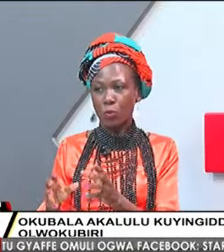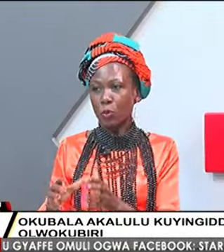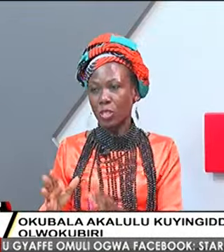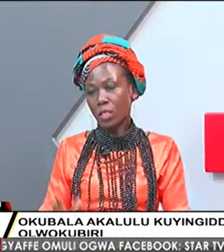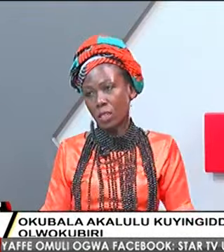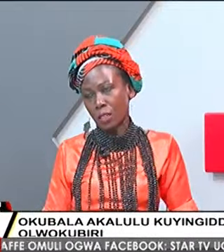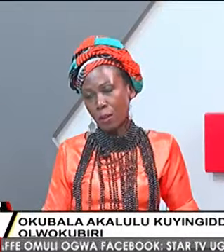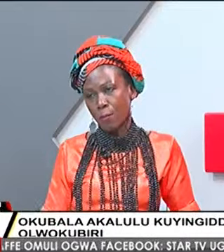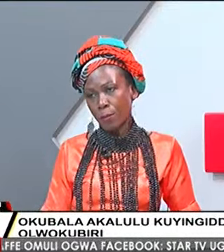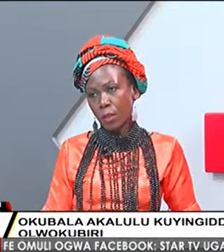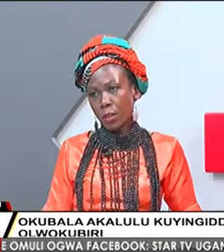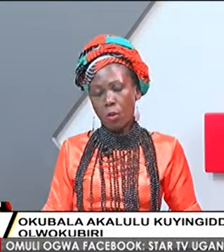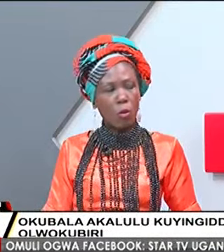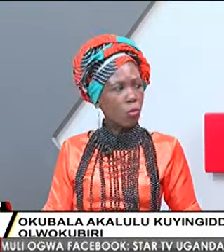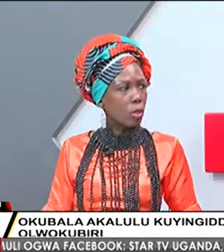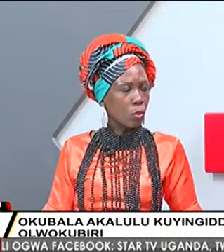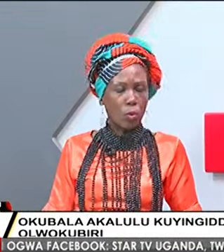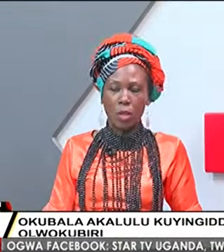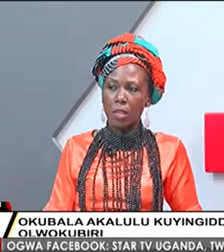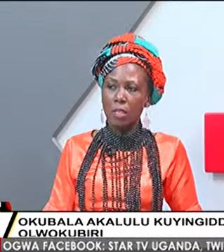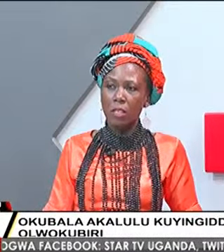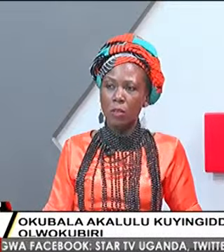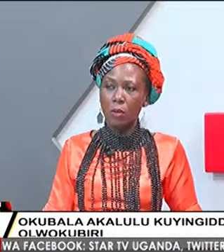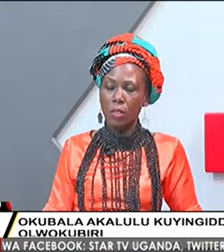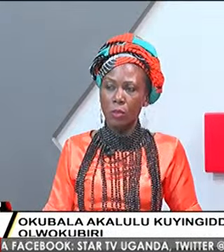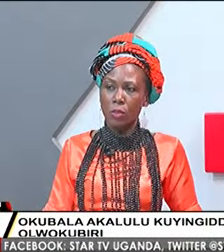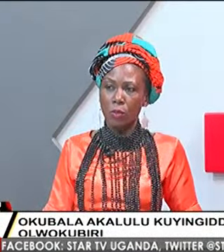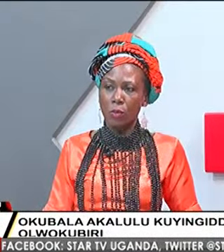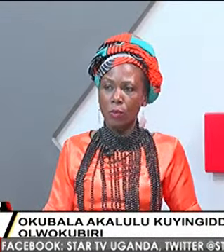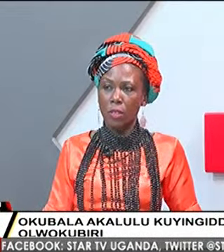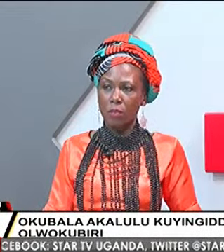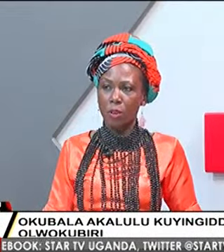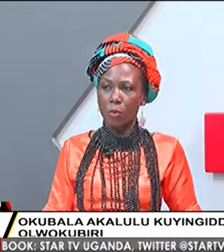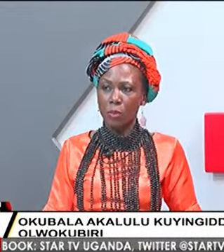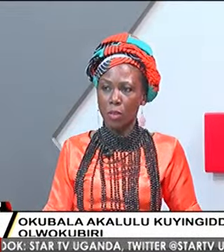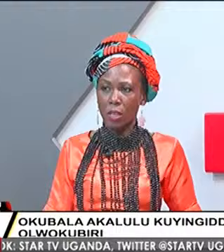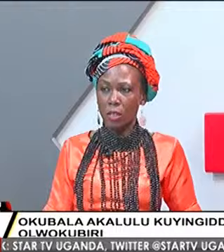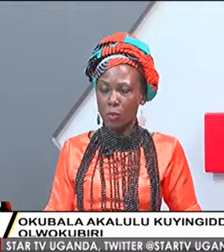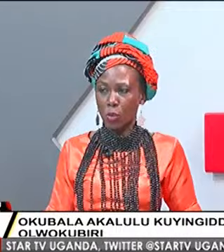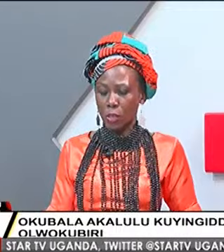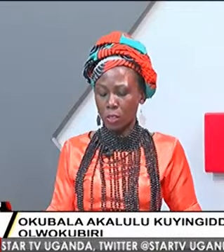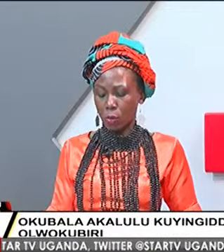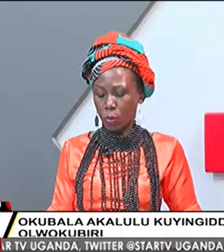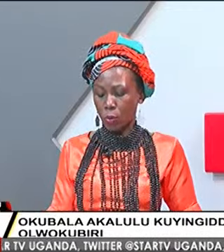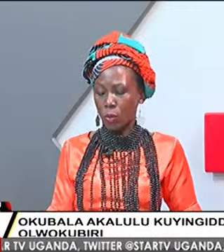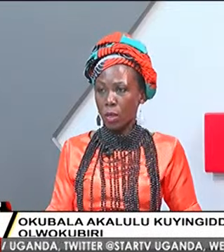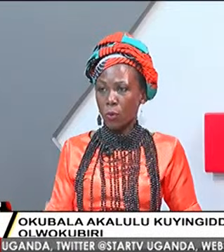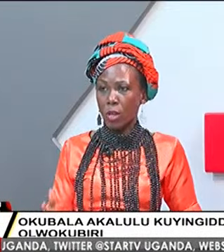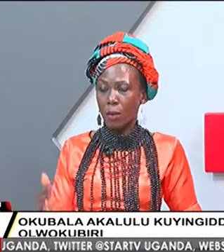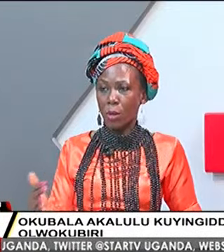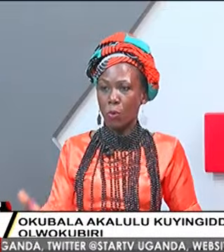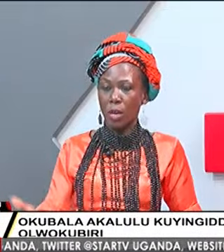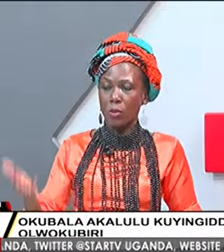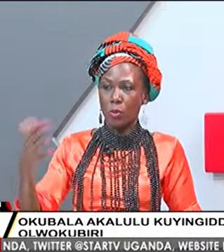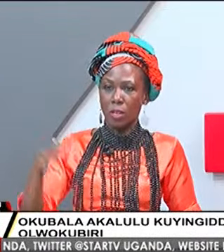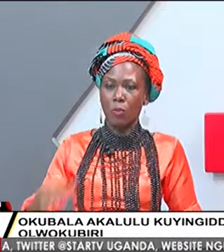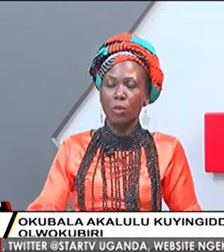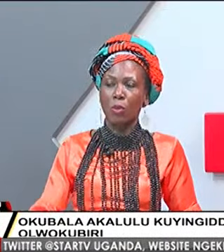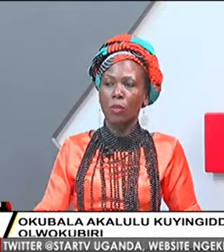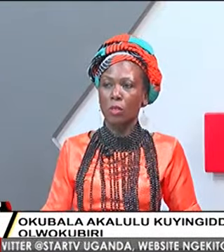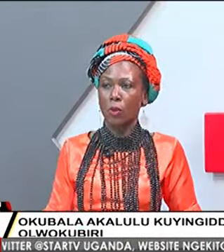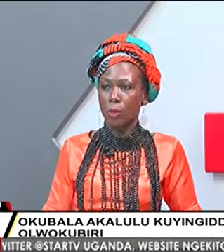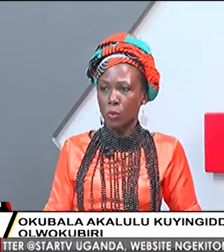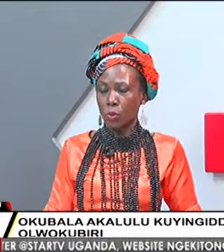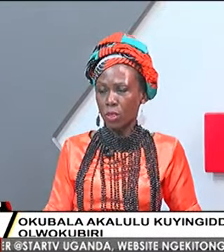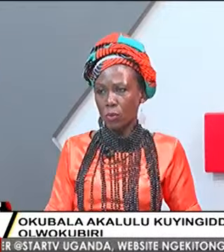ffe tukyetegerera olw'ensonga nti endooliito zino eziva mu nsonga ya demokuraasiya ono kwegamba gwe bayungira ku